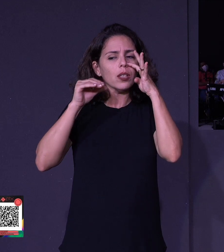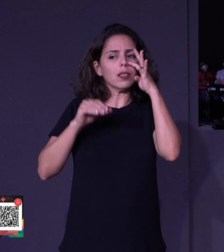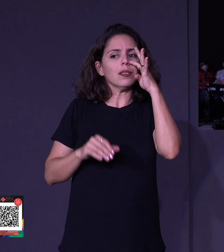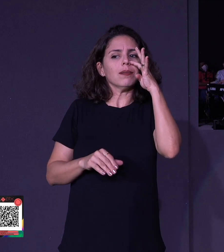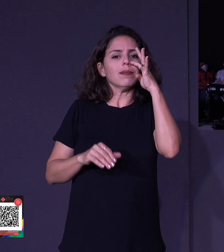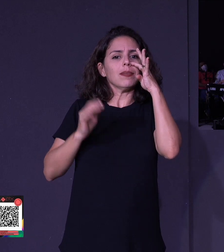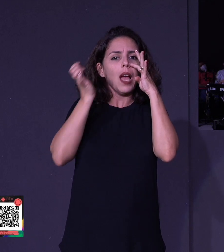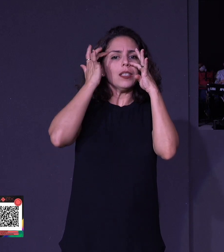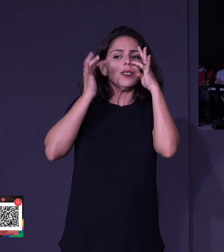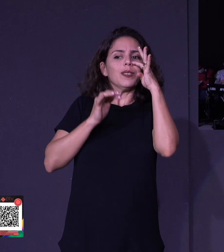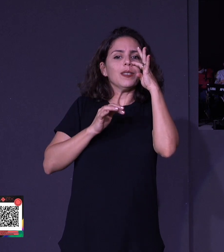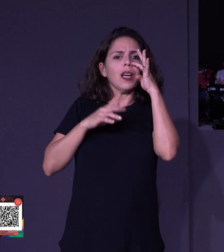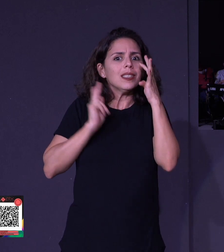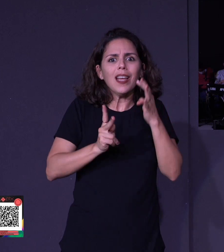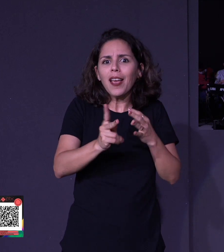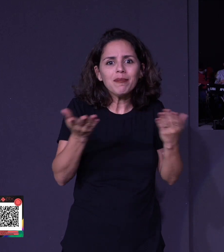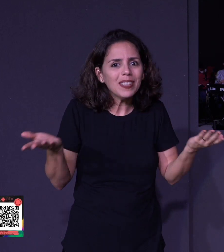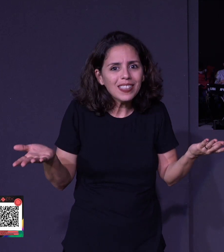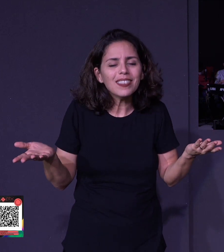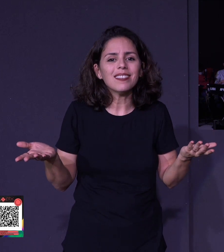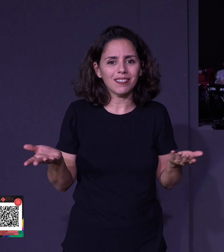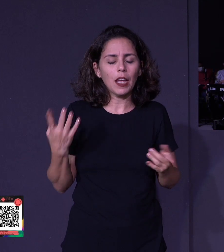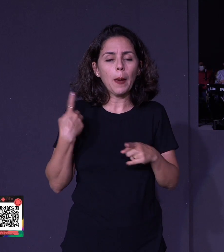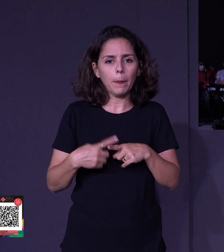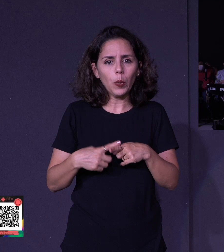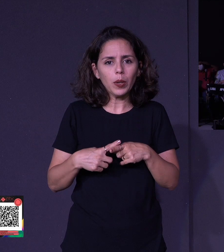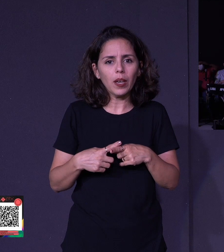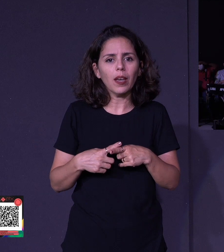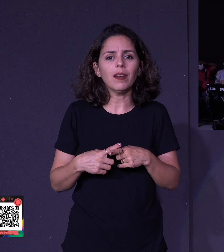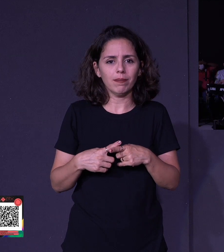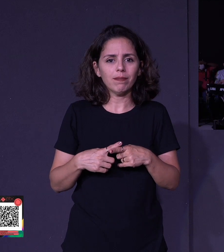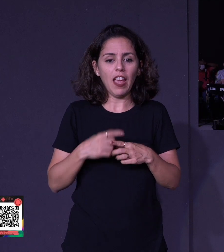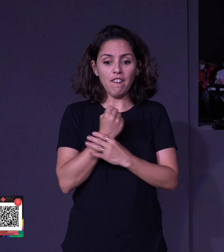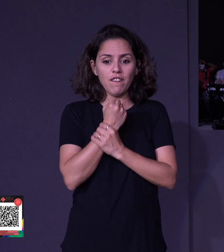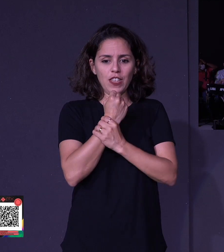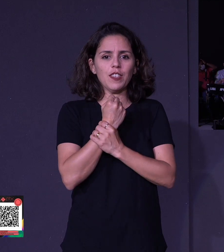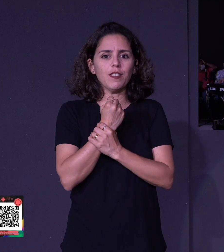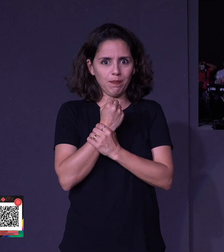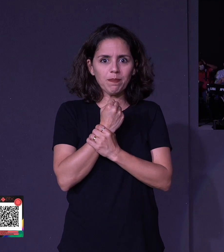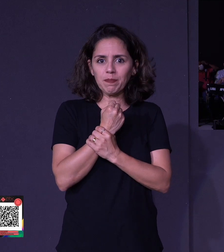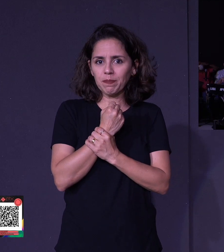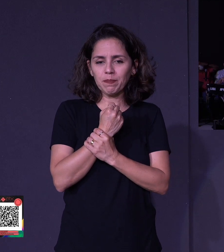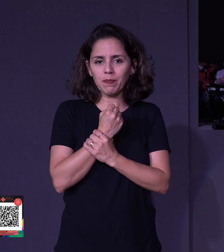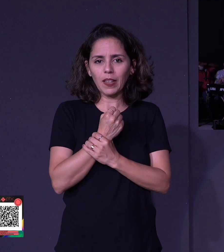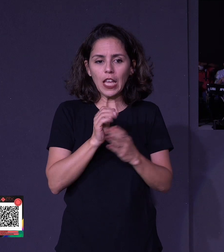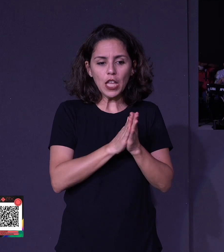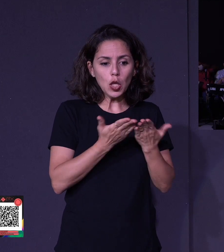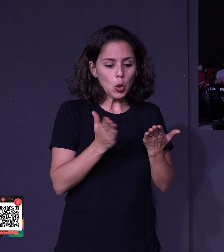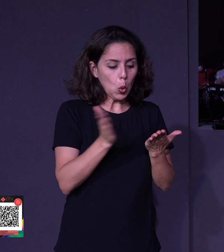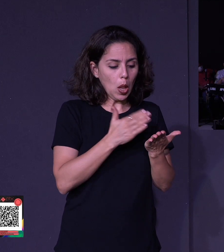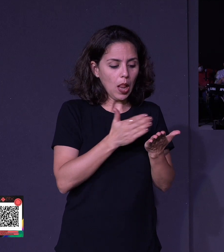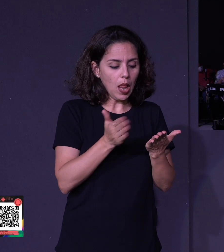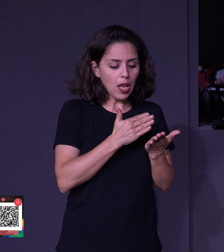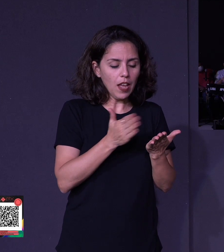É um médico que fala. E ele faz ainda a seguinte ressalva: nesses mais de